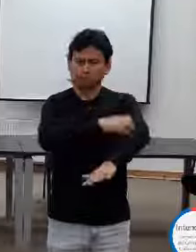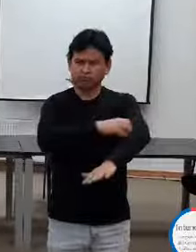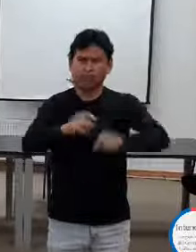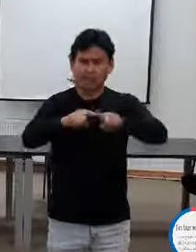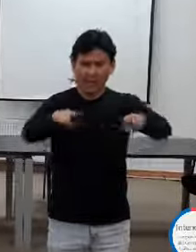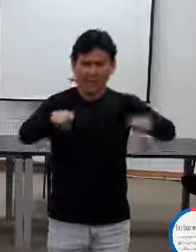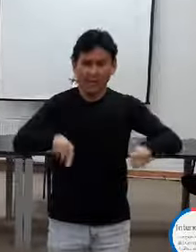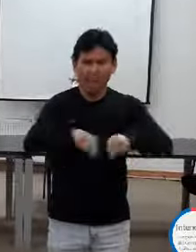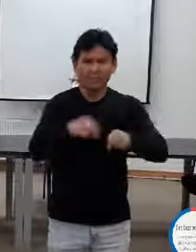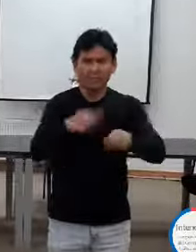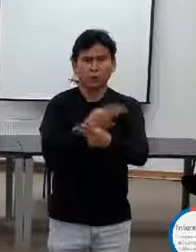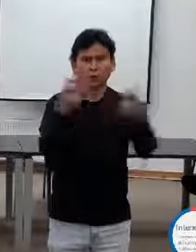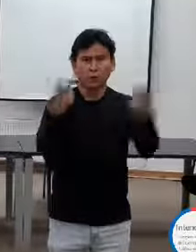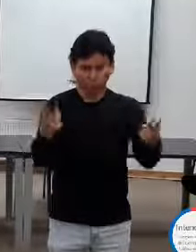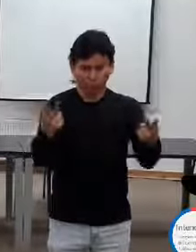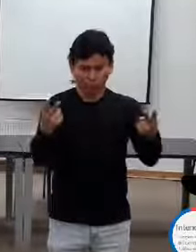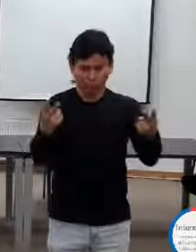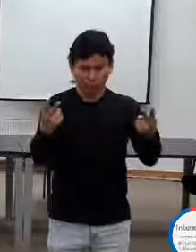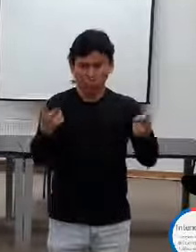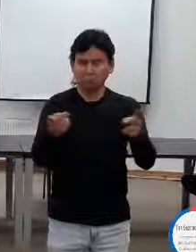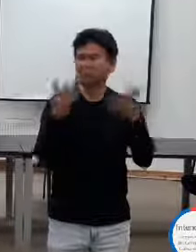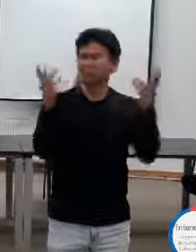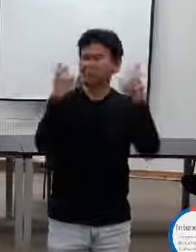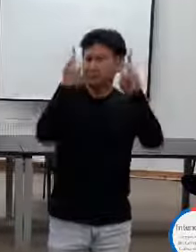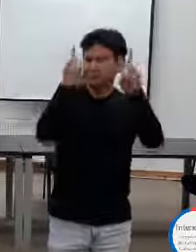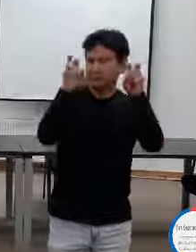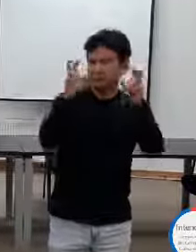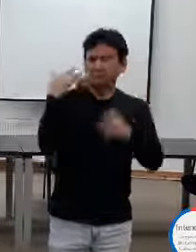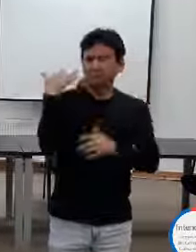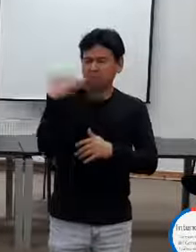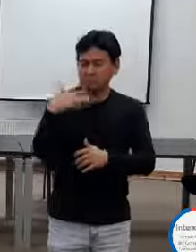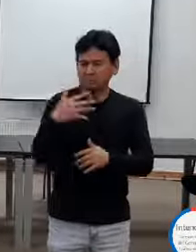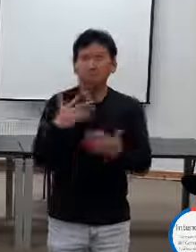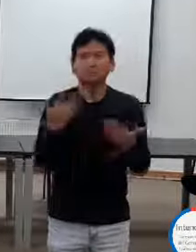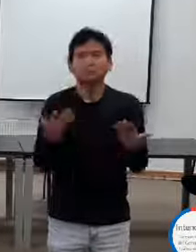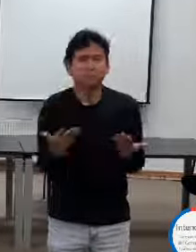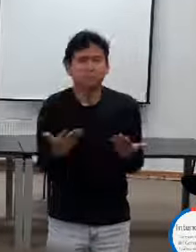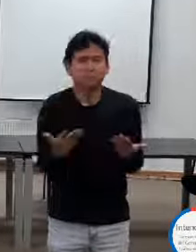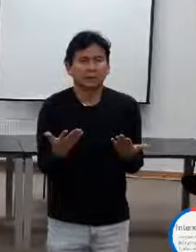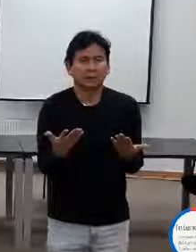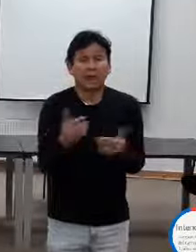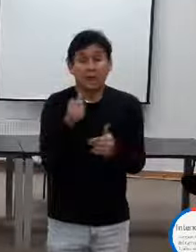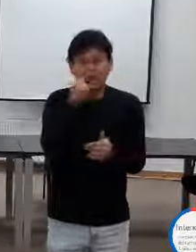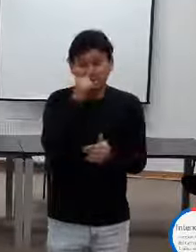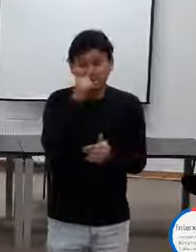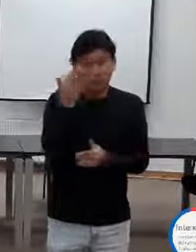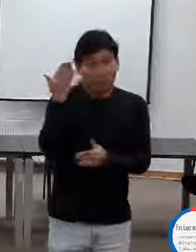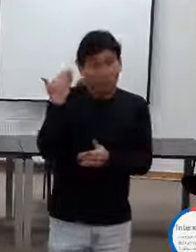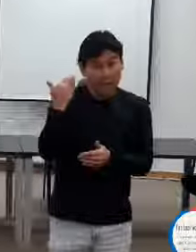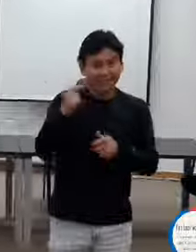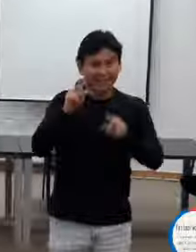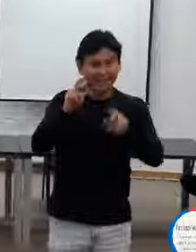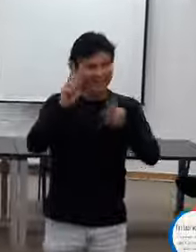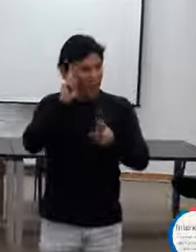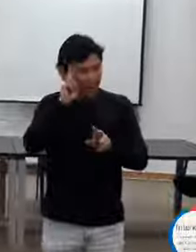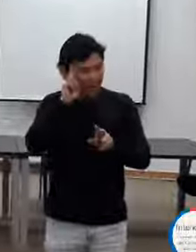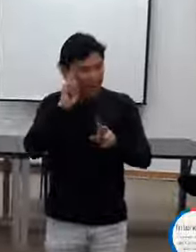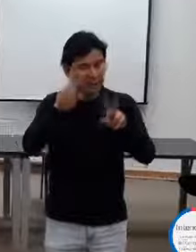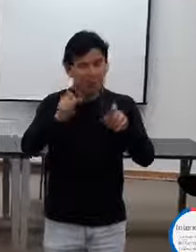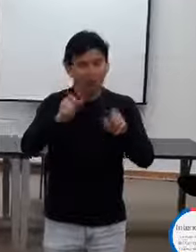espacios y lugares públicos. Esto es muy importante porque recordemos que hasta hace un tiempo atrás se había decretado